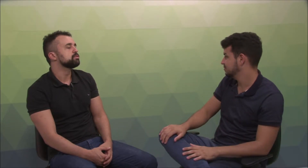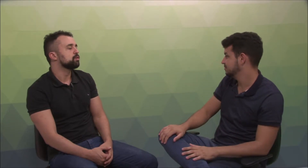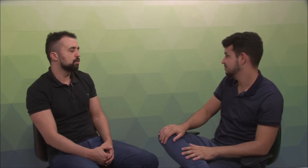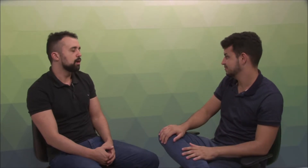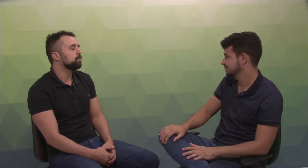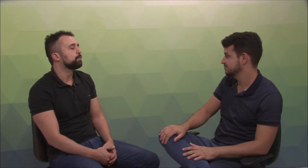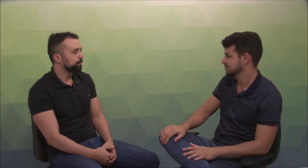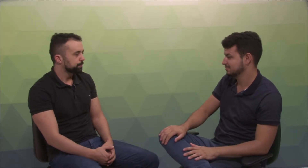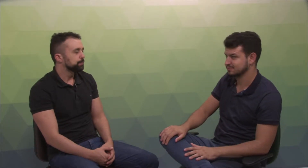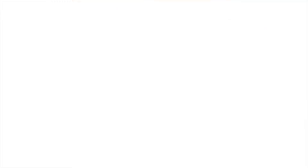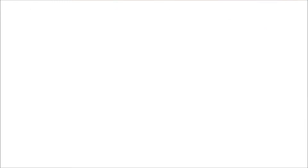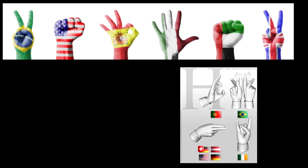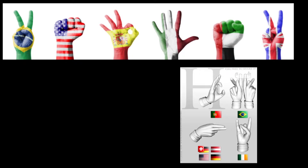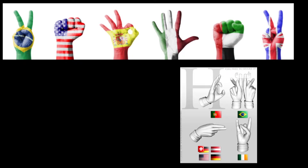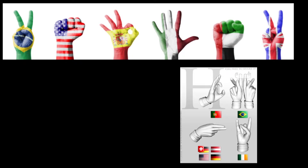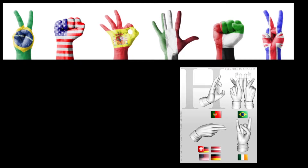identidade do local.